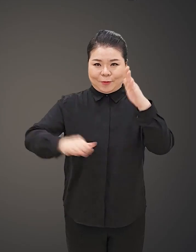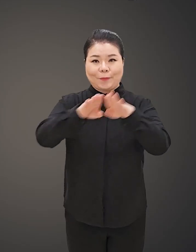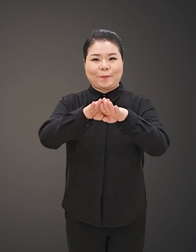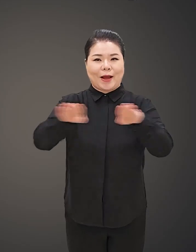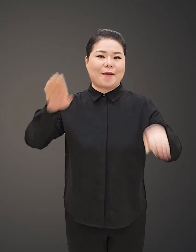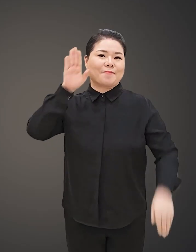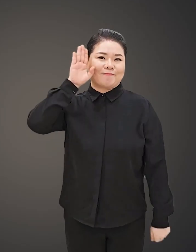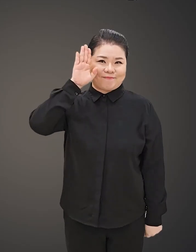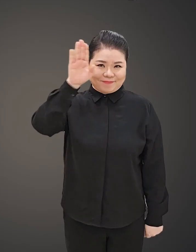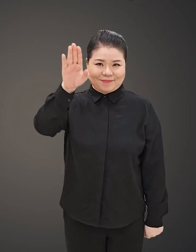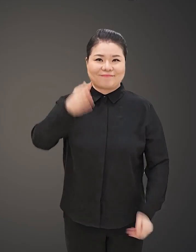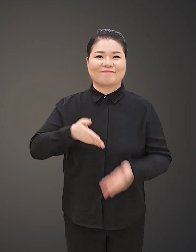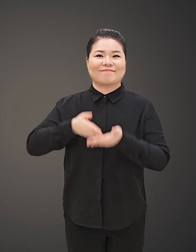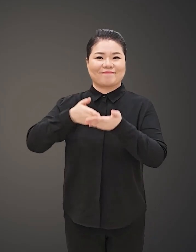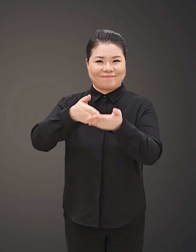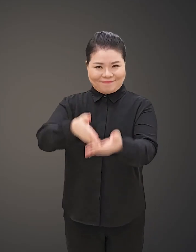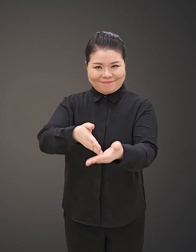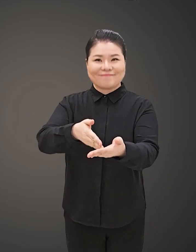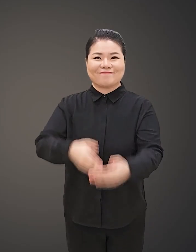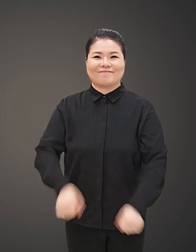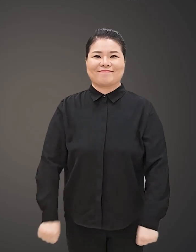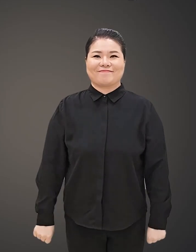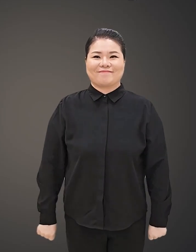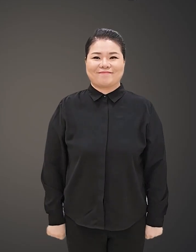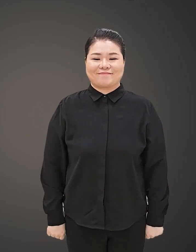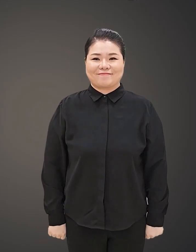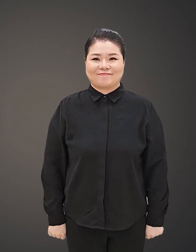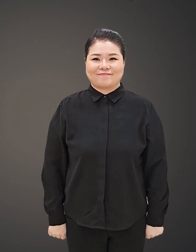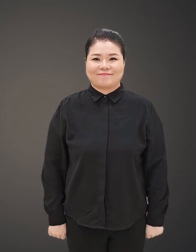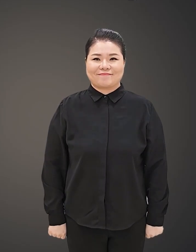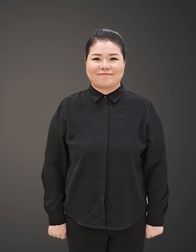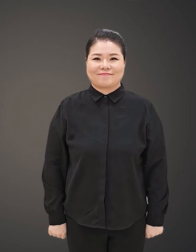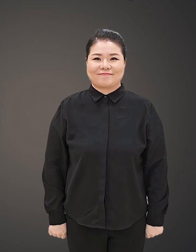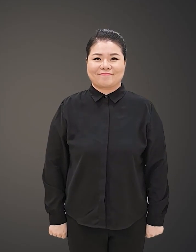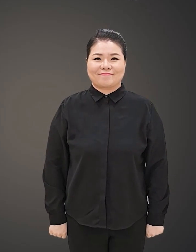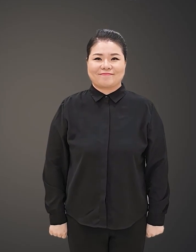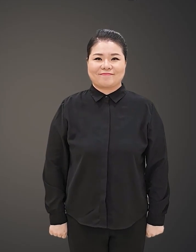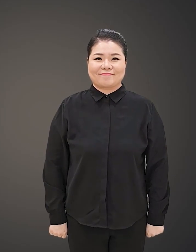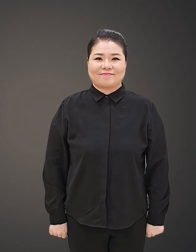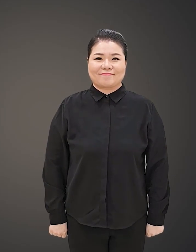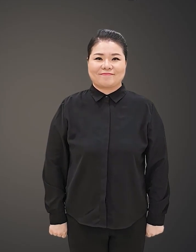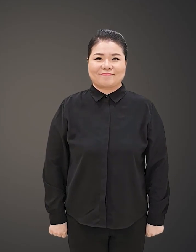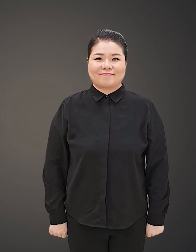않는, 기후위기를 기후정의로 바꾸는 미래를 제안합니다.